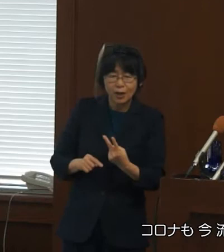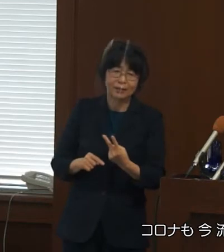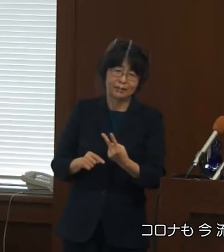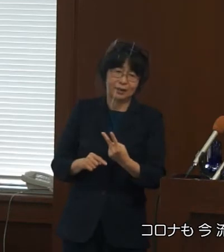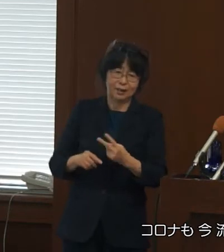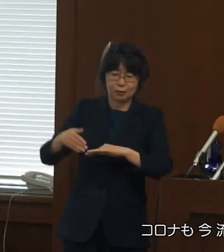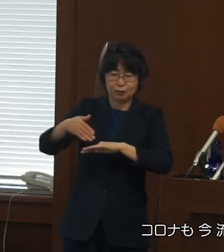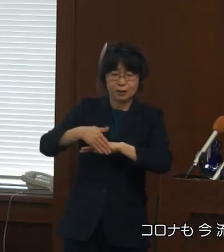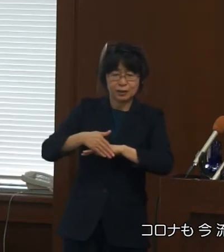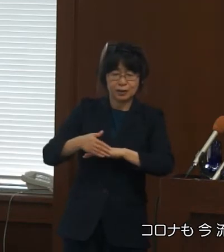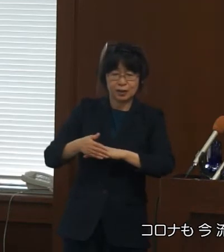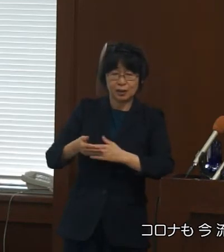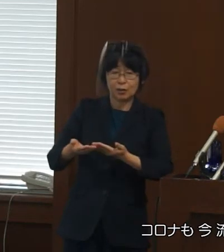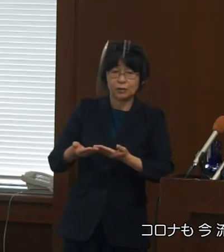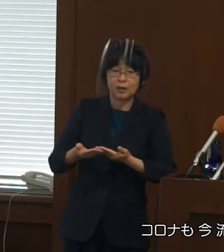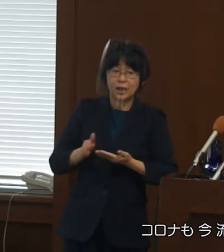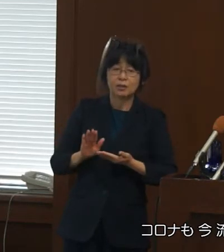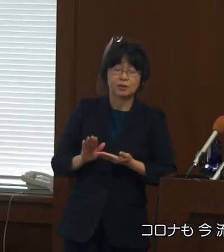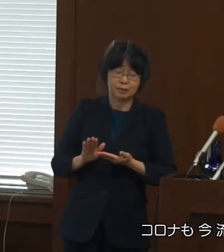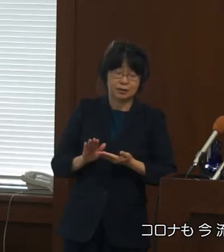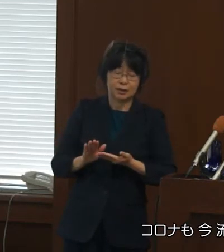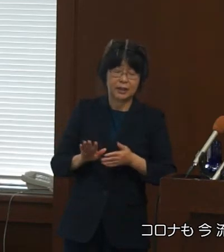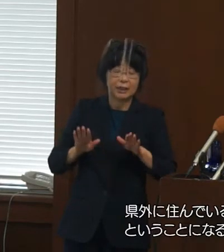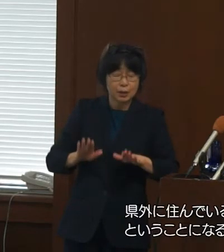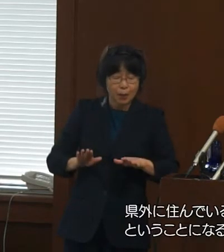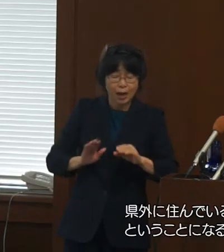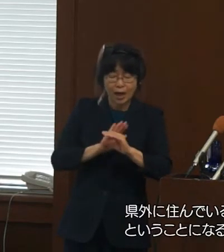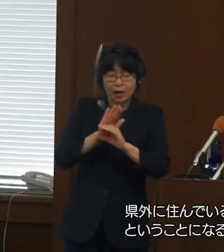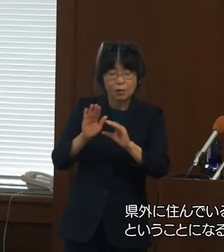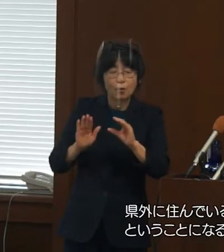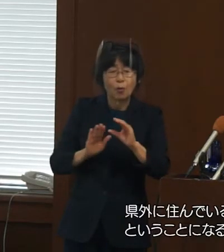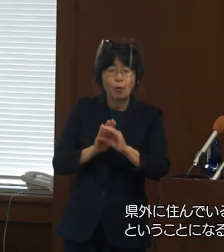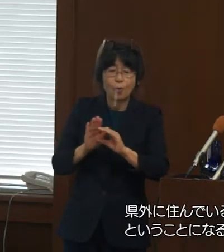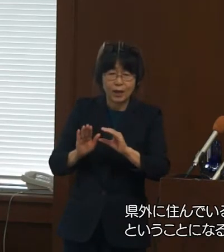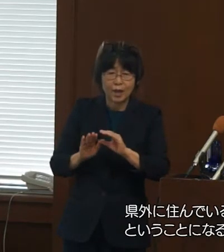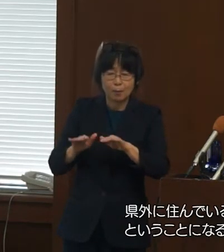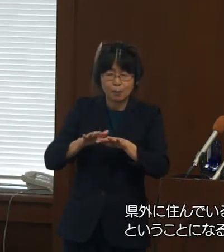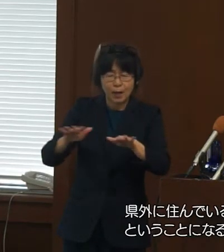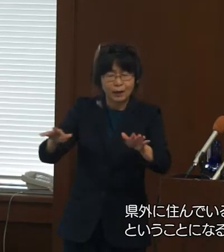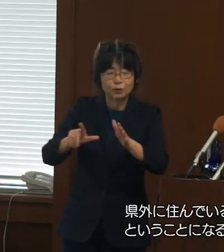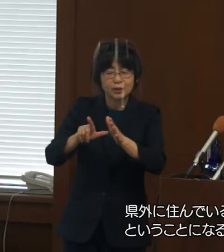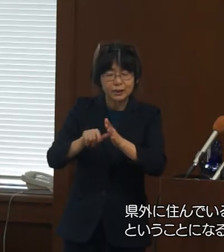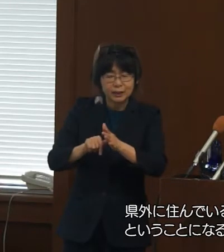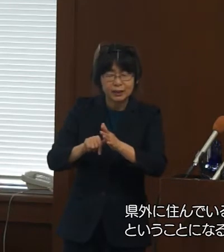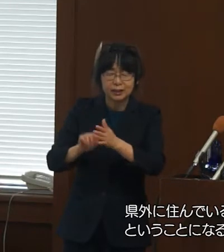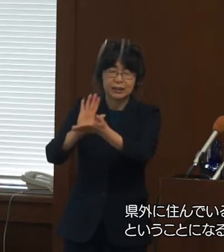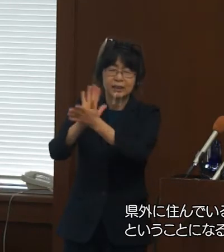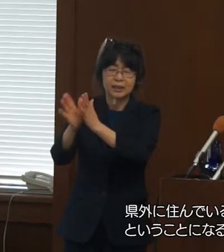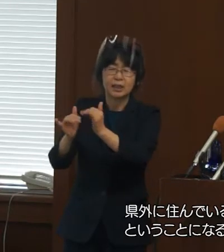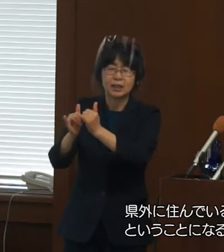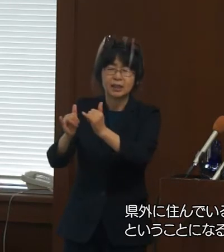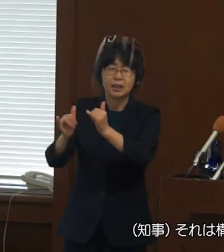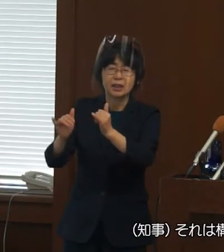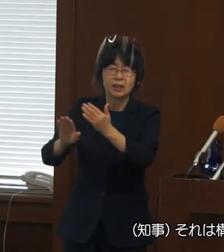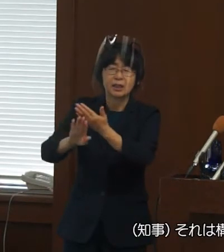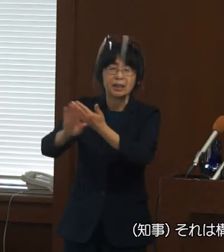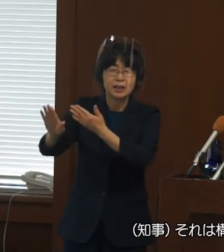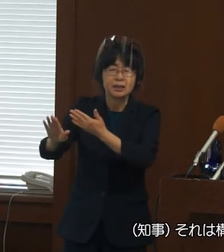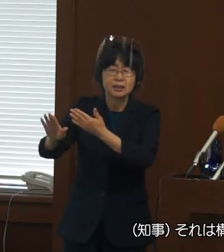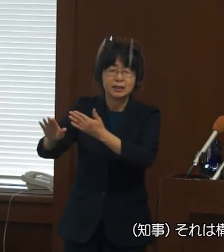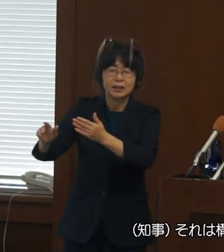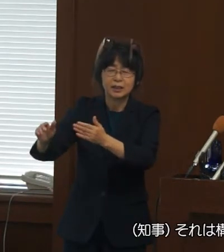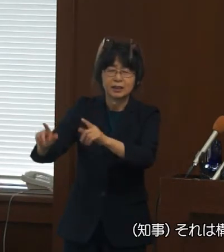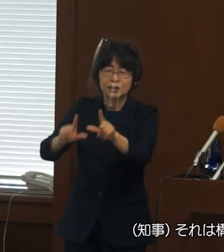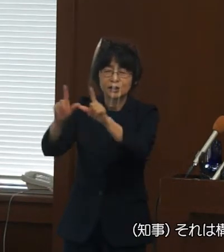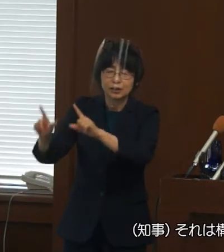コロナも今流行している状態で、県外に住んでいる場合も来ていただくということになるのか、ちょっとお願いします。 それは